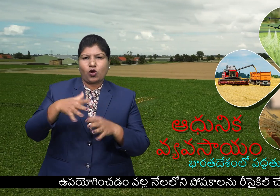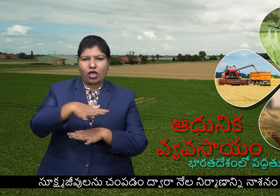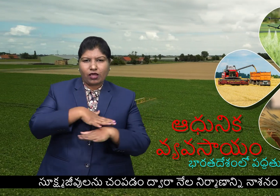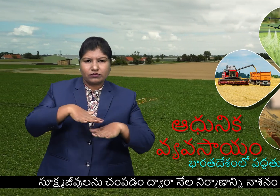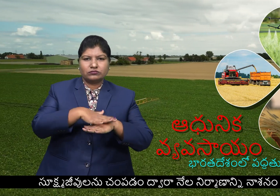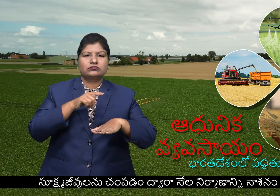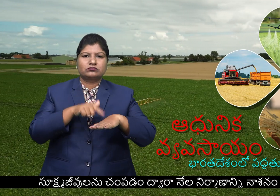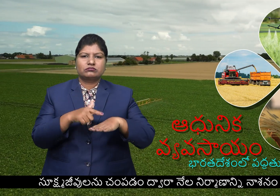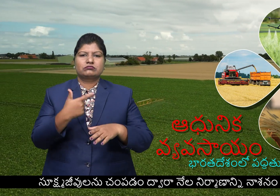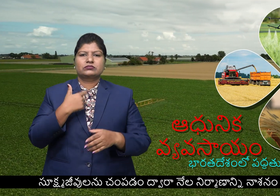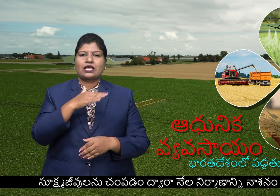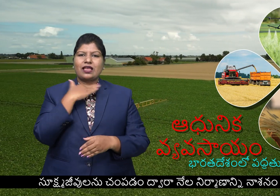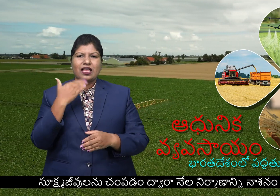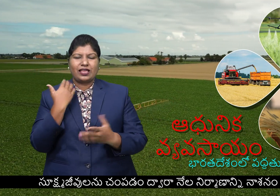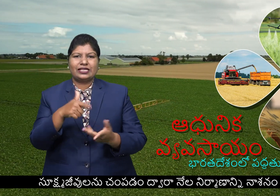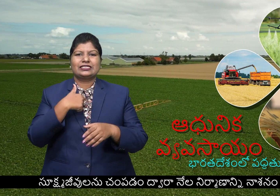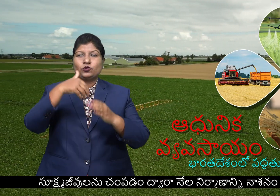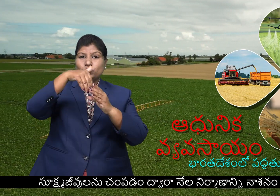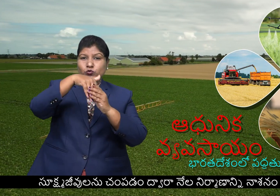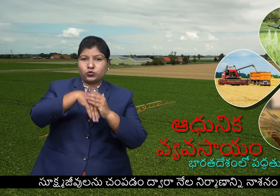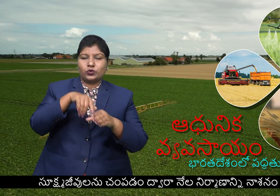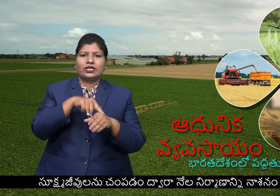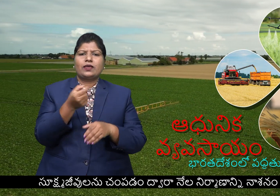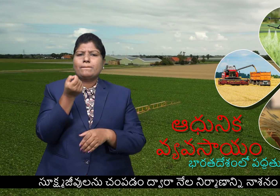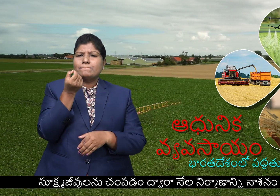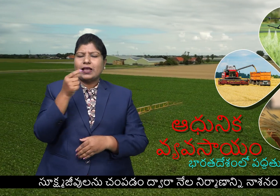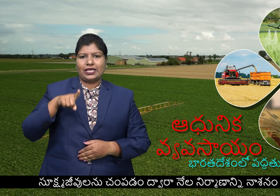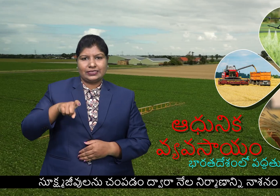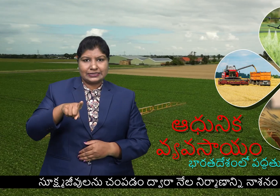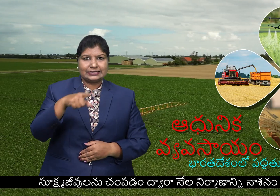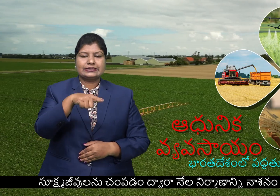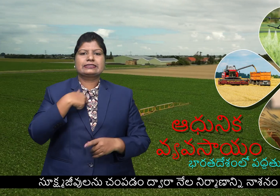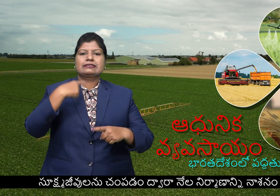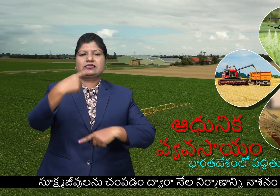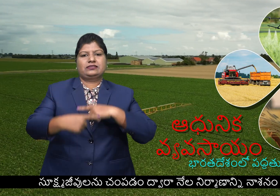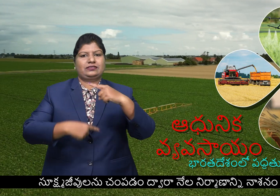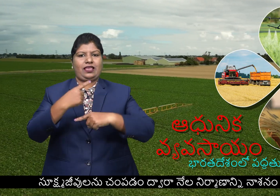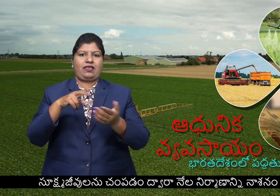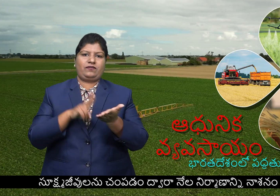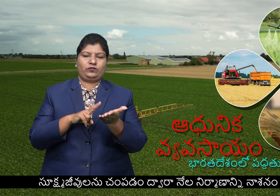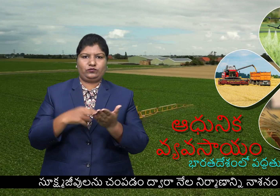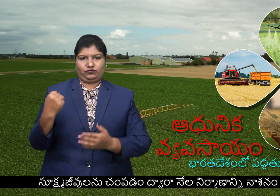నేల సూక్ష్మజీవులను చంపడం ద్వారా నేల నిర్మాణాన్ని నాశనం చేయవచ్చు.